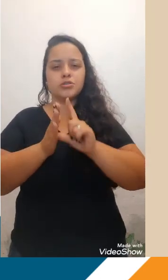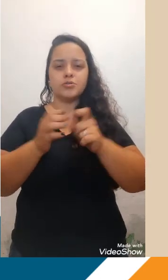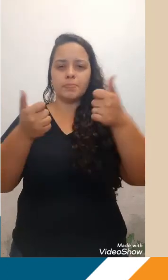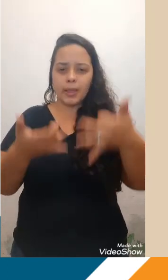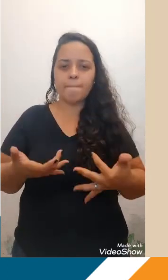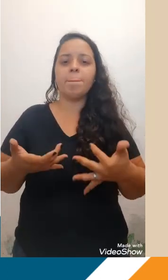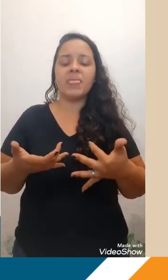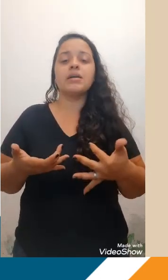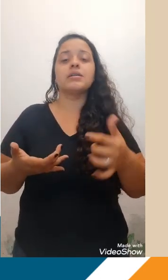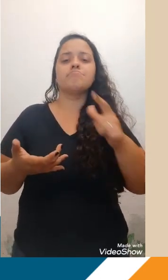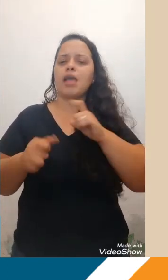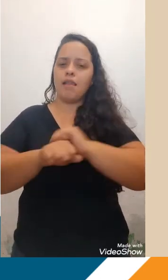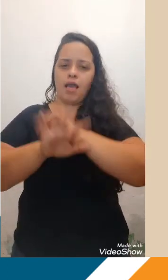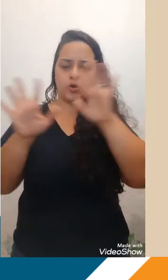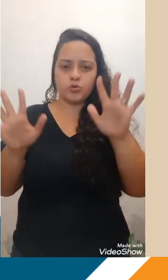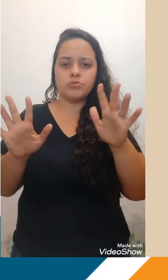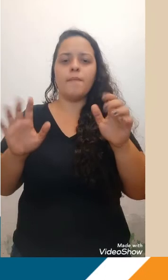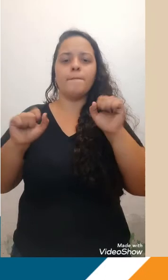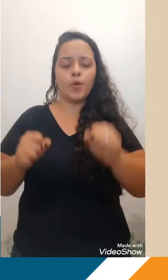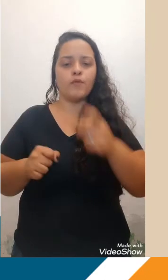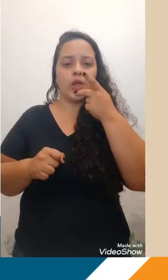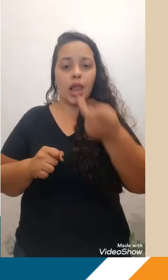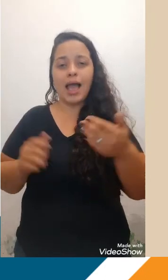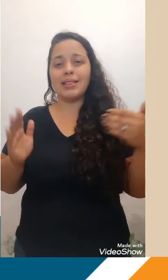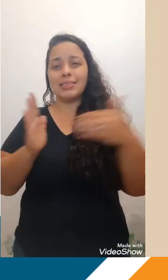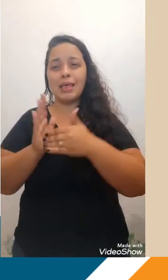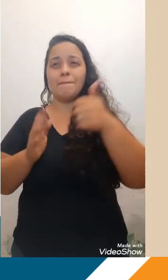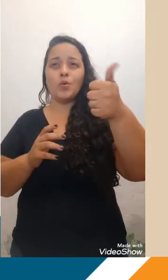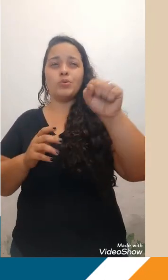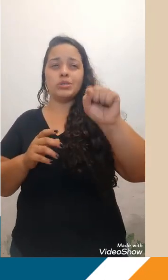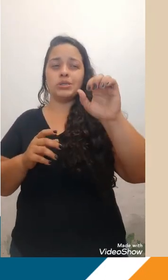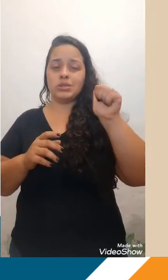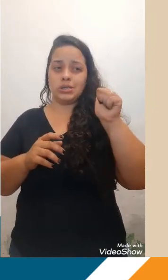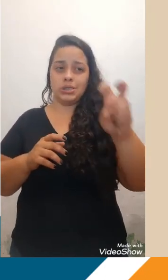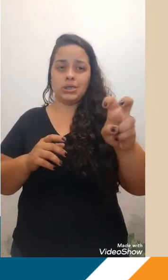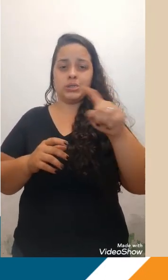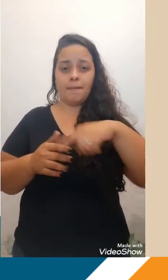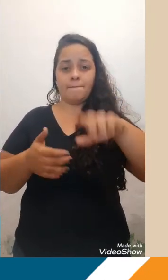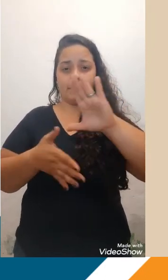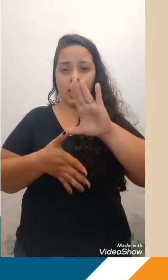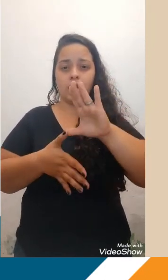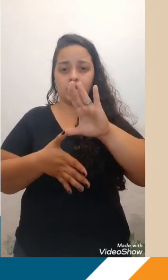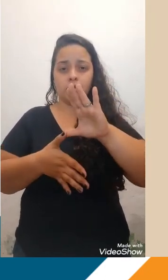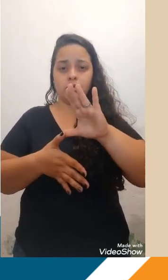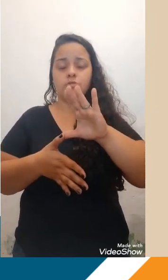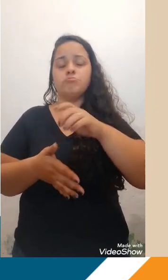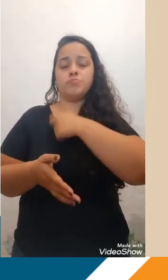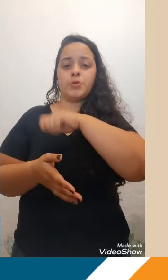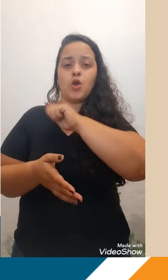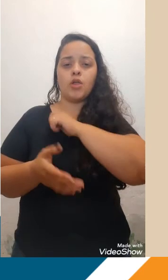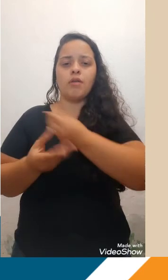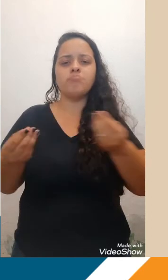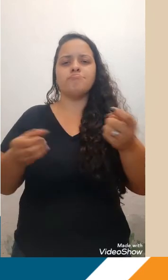anteriormente ficaram ainda mais explícitas e podemos destacar que até 1815, a América Espanhola vive o seu primeiro